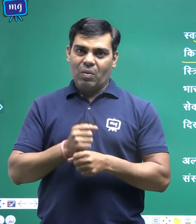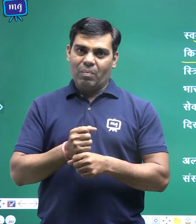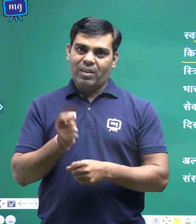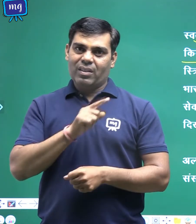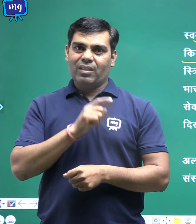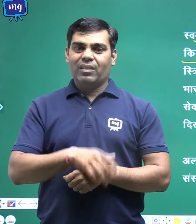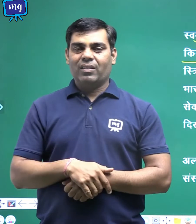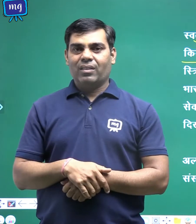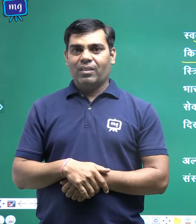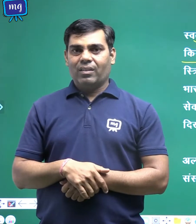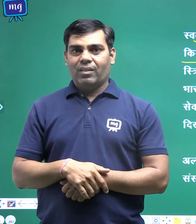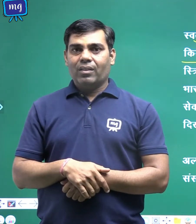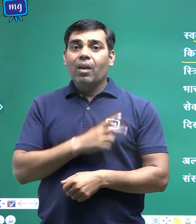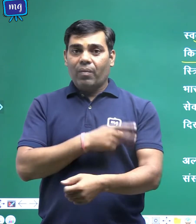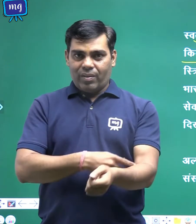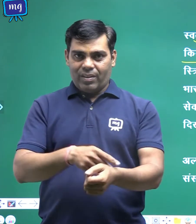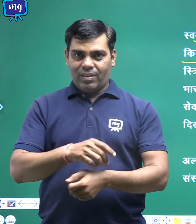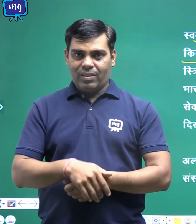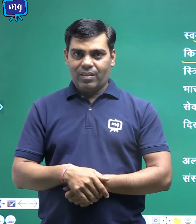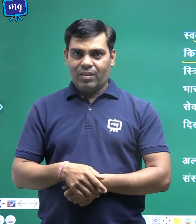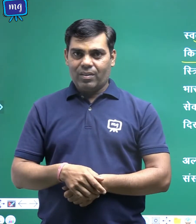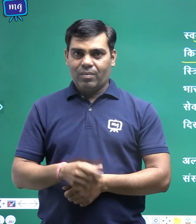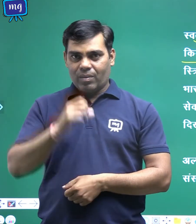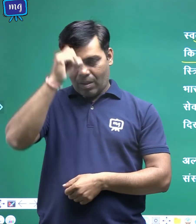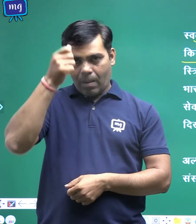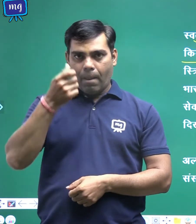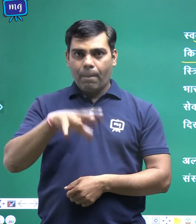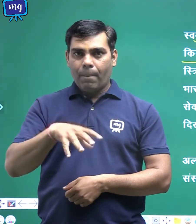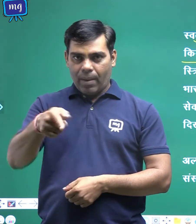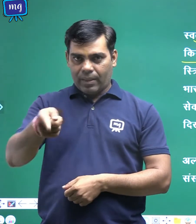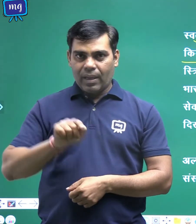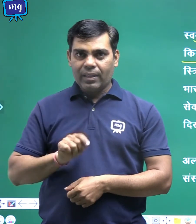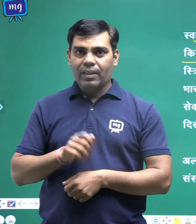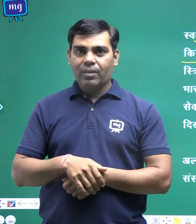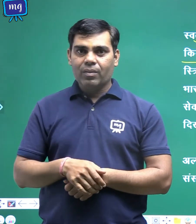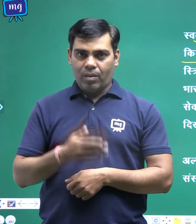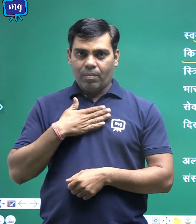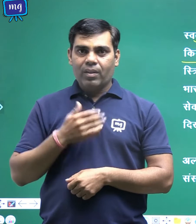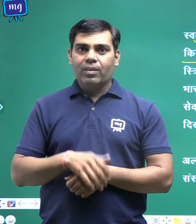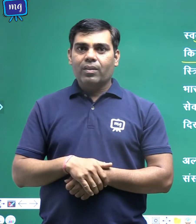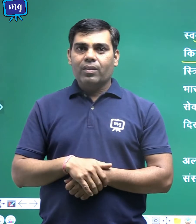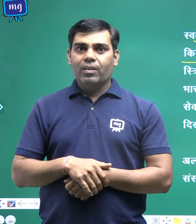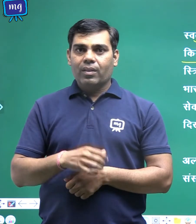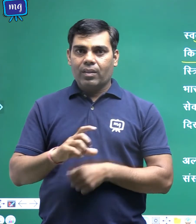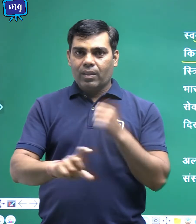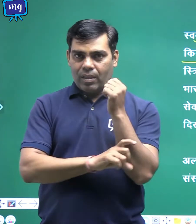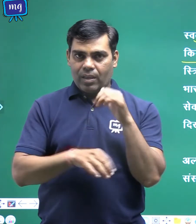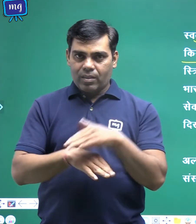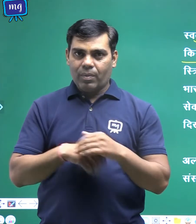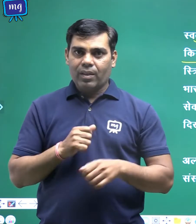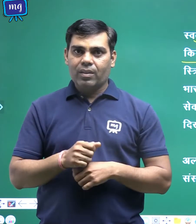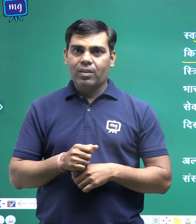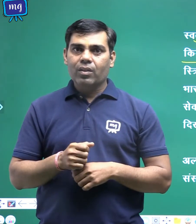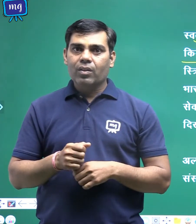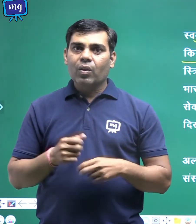जब भगिनी निवेदिता भारत आई थी, उस समय हमारे देश में स्वतंत्रता